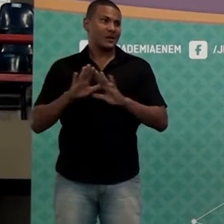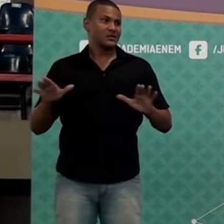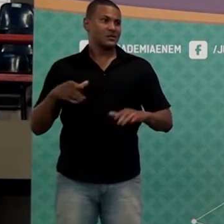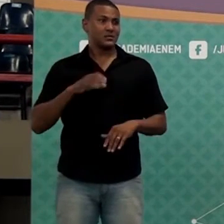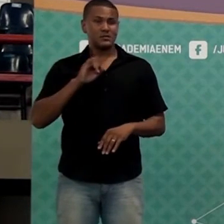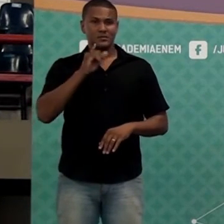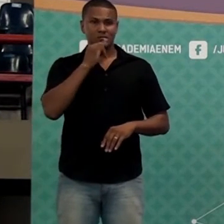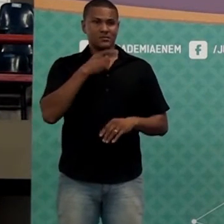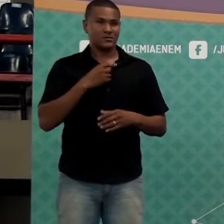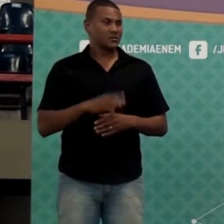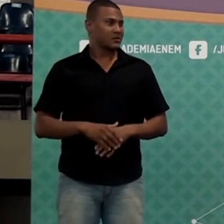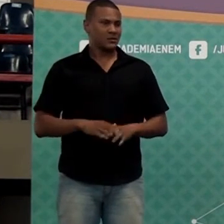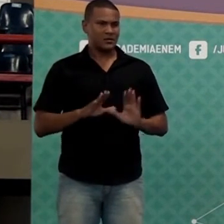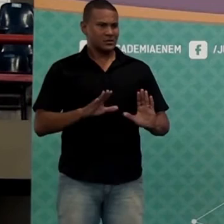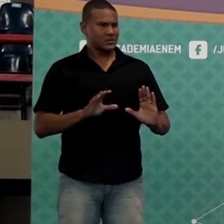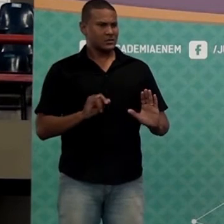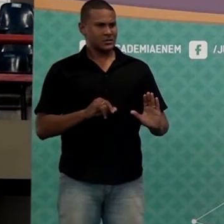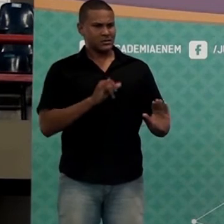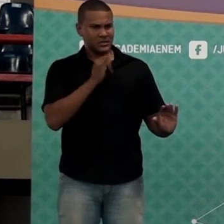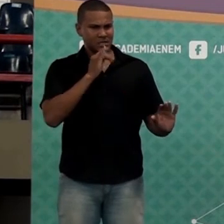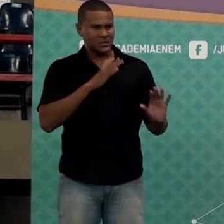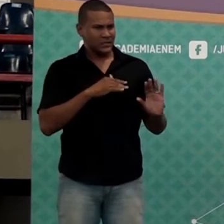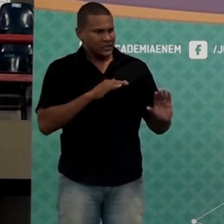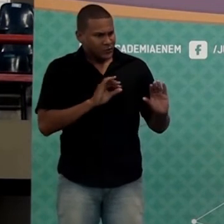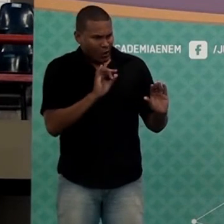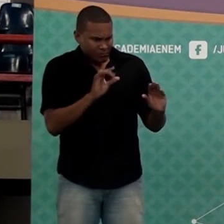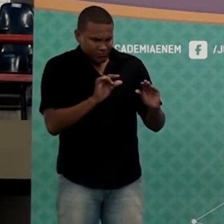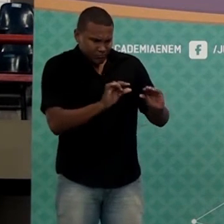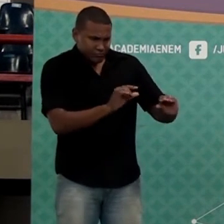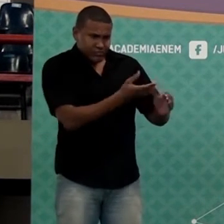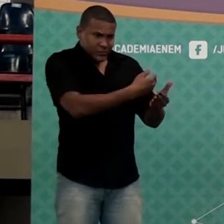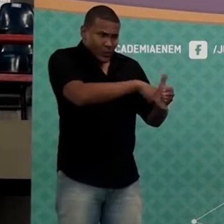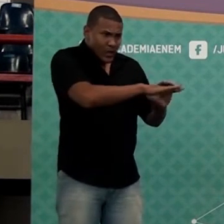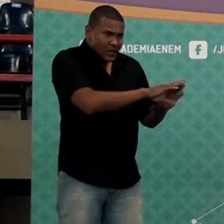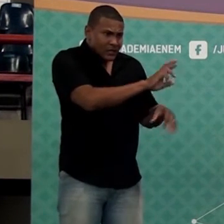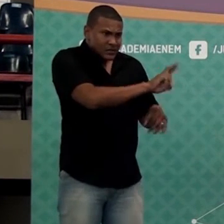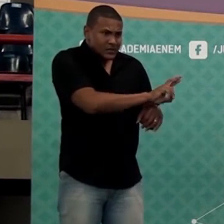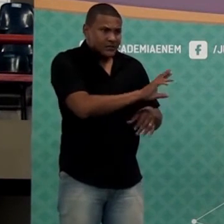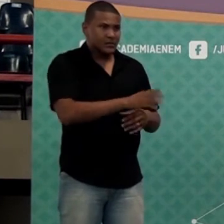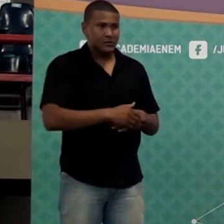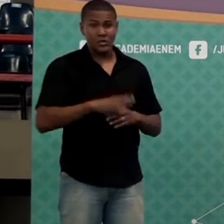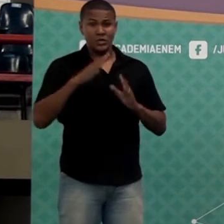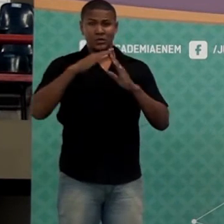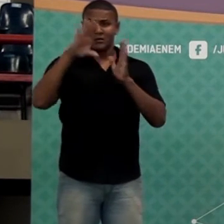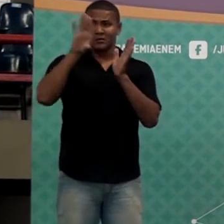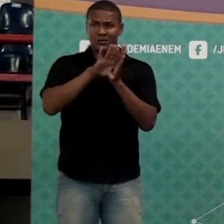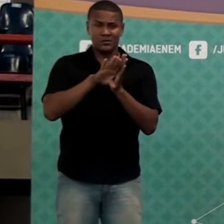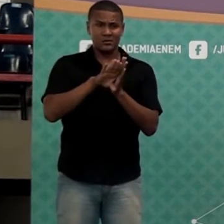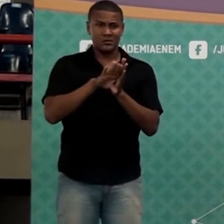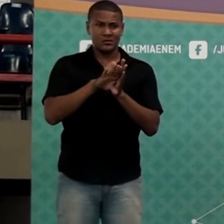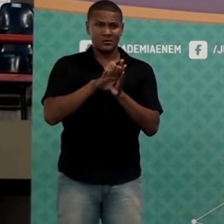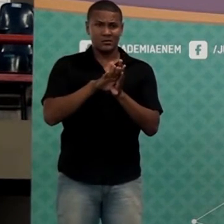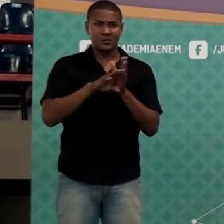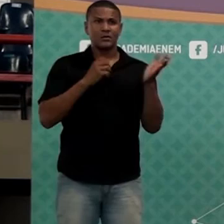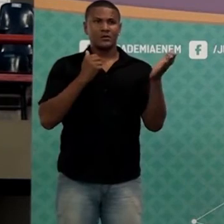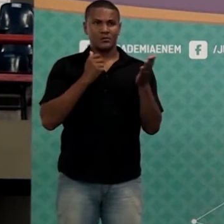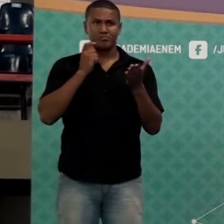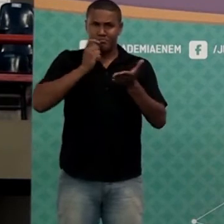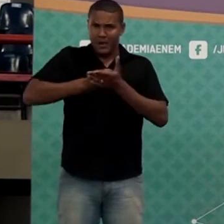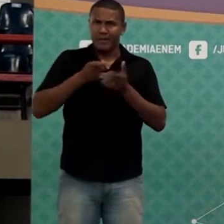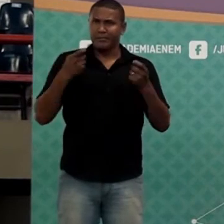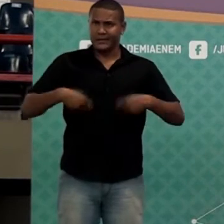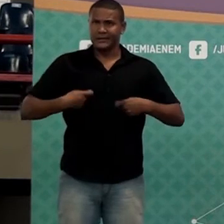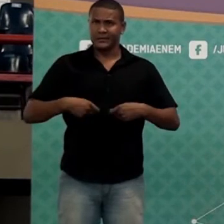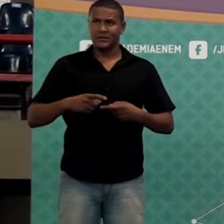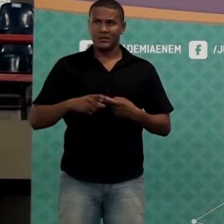Se pudesse deixar ele assim, parado, só um pouquinho, tá? Se chegar em casa, tem conta para pagar. Se não